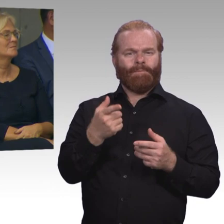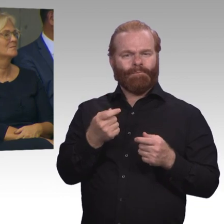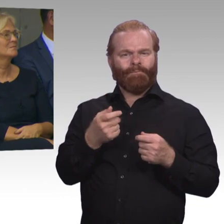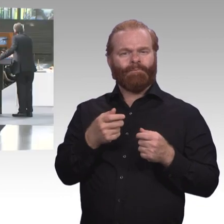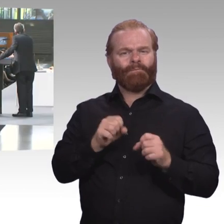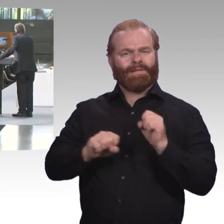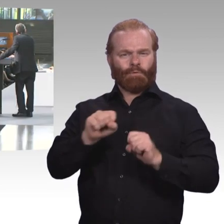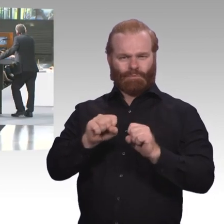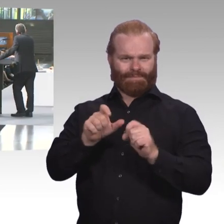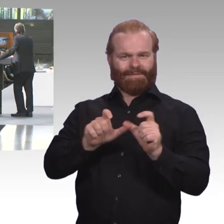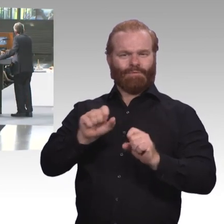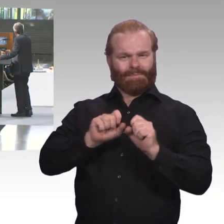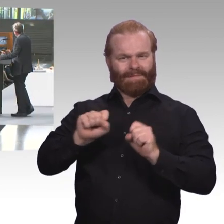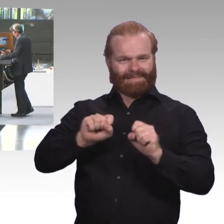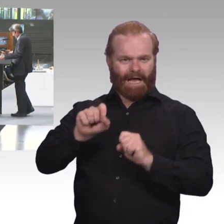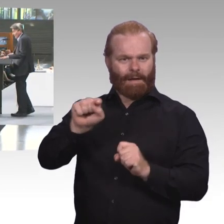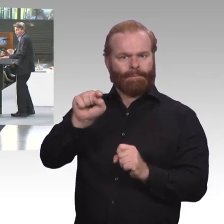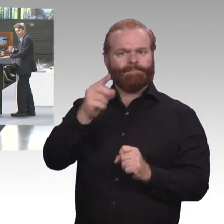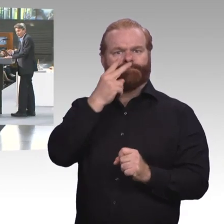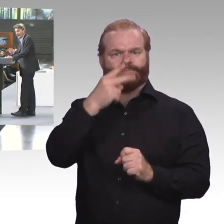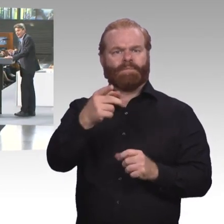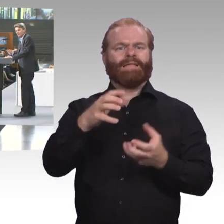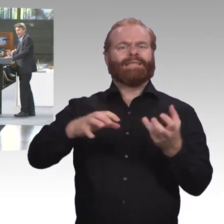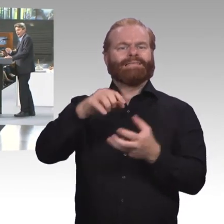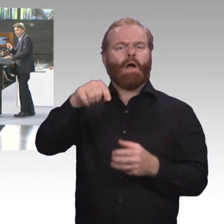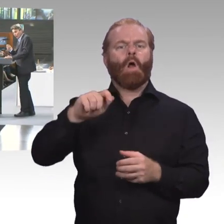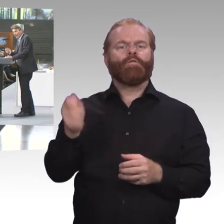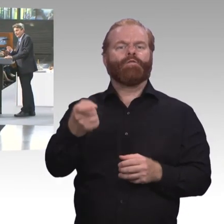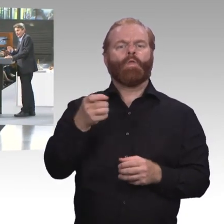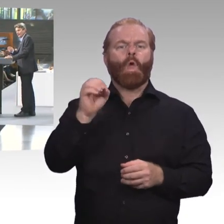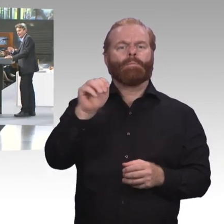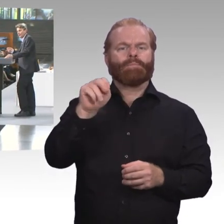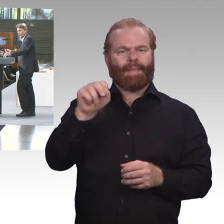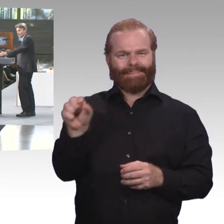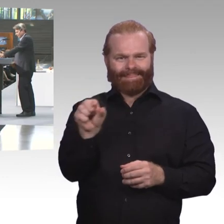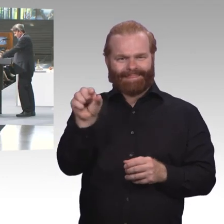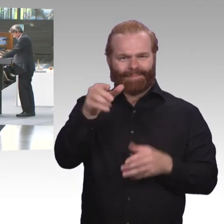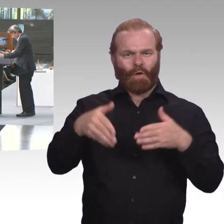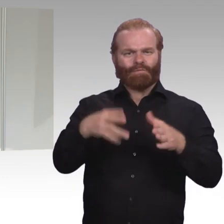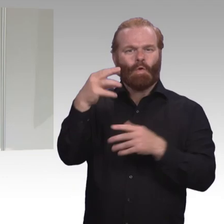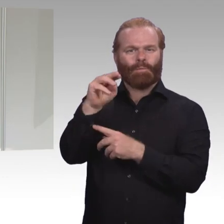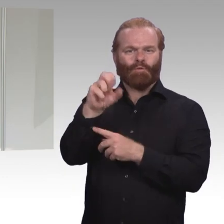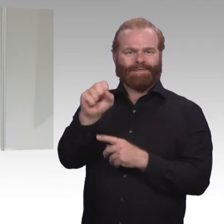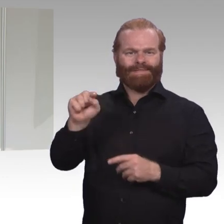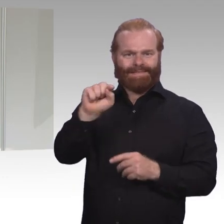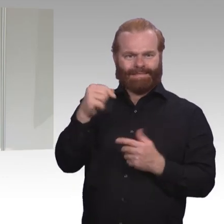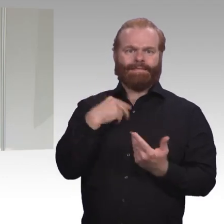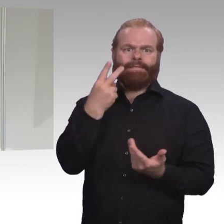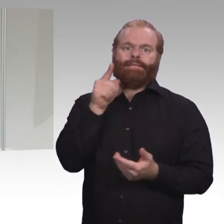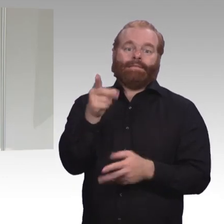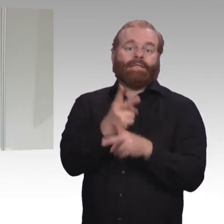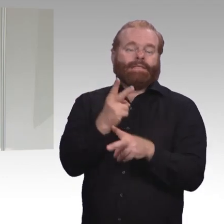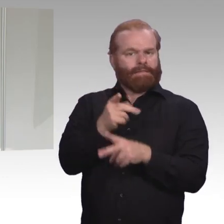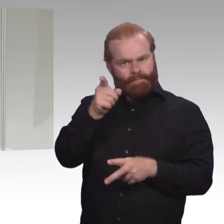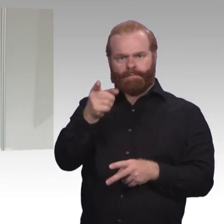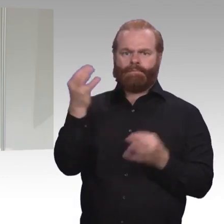der Bundesaußenminister tagtäglich anbietet, aber auch die Fragen von humanitärer Hilfe, die wir durch den Haushalt gestärkt